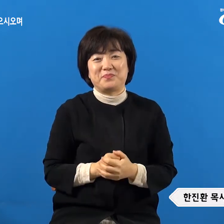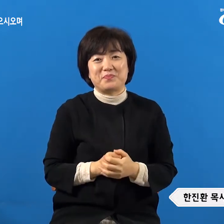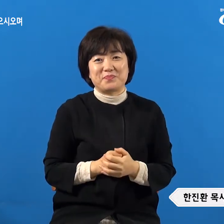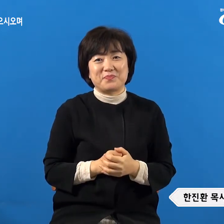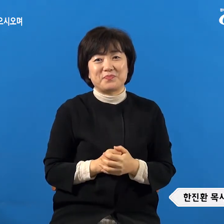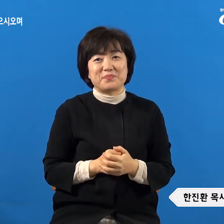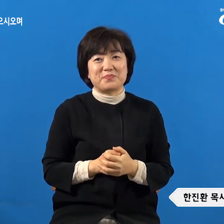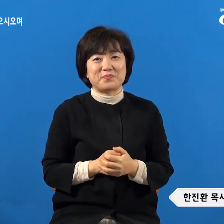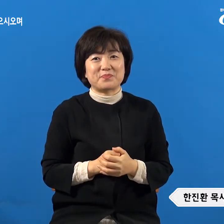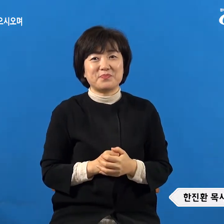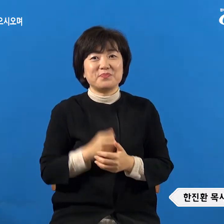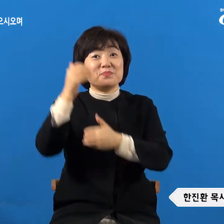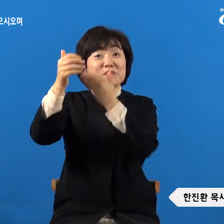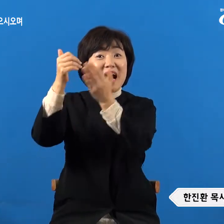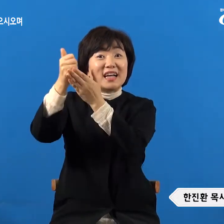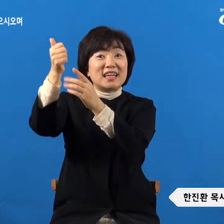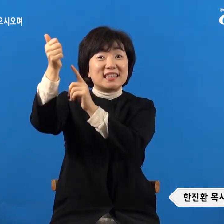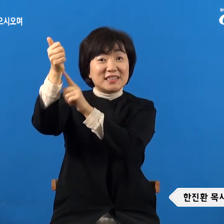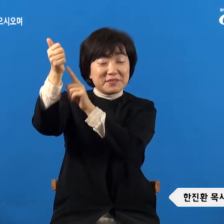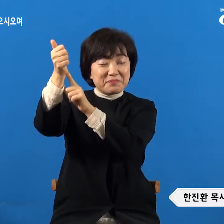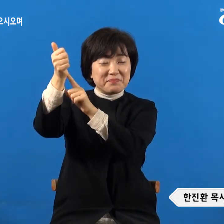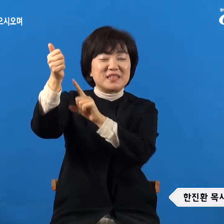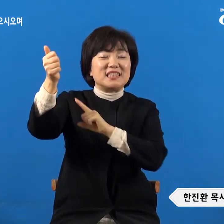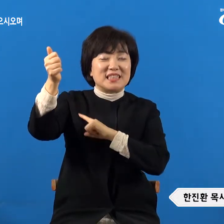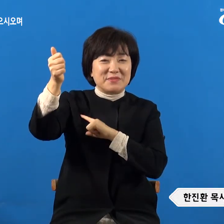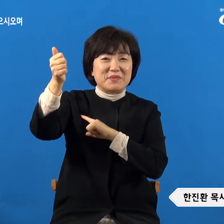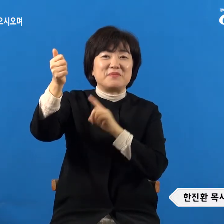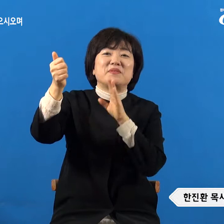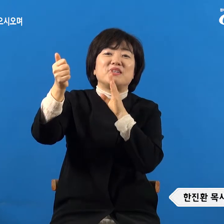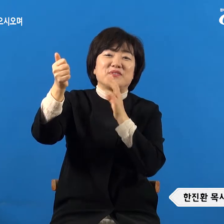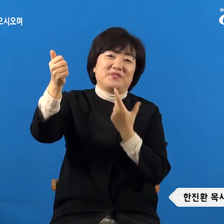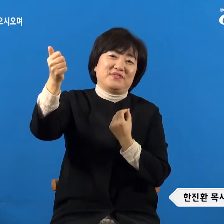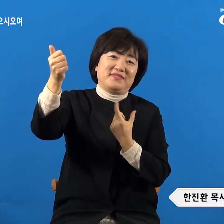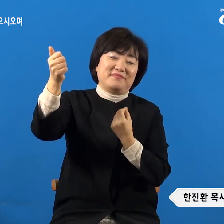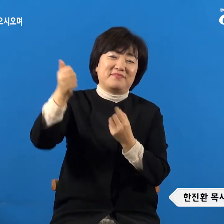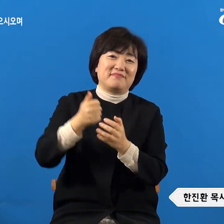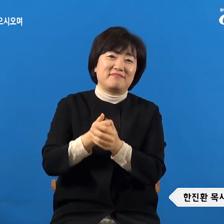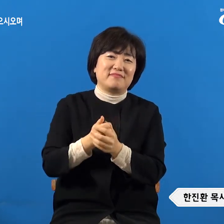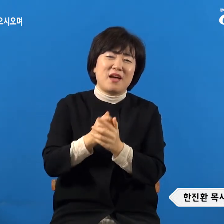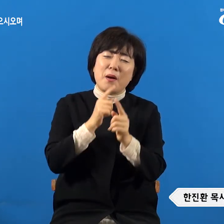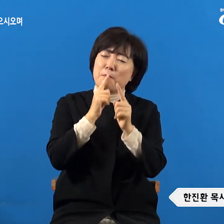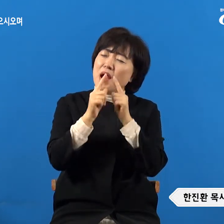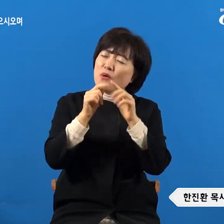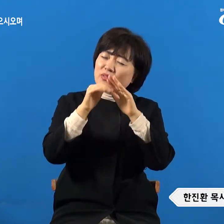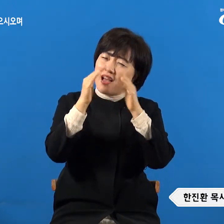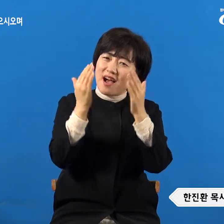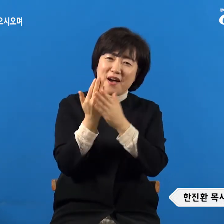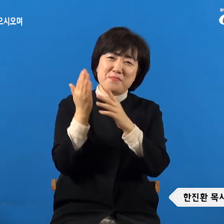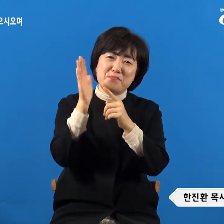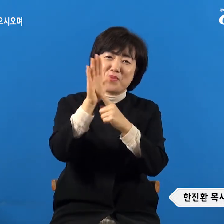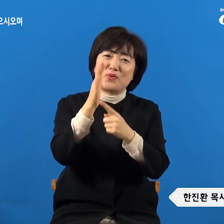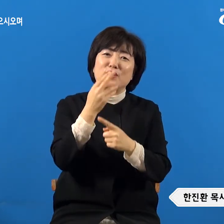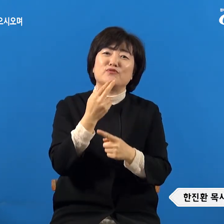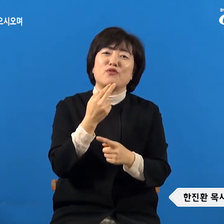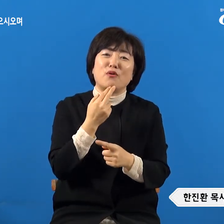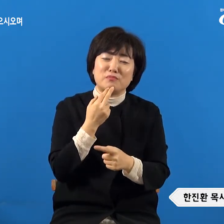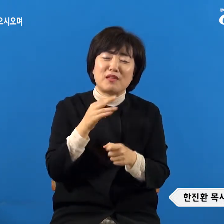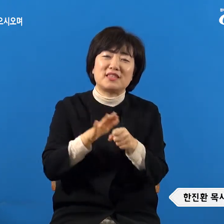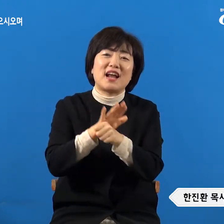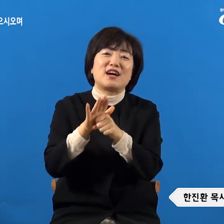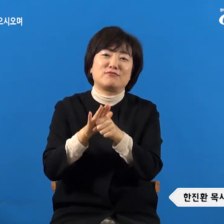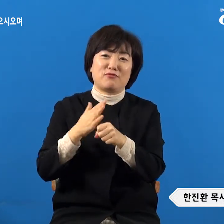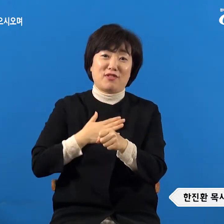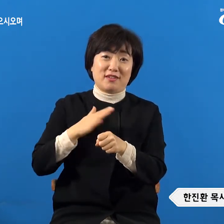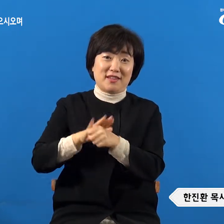하나님이 우리에게 그런 대상입니다. 하나님이 말로 다할 수 없는 사랑으로 우리를 사랑해 주셨지 않습니까?